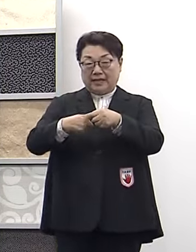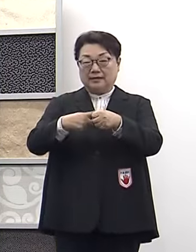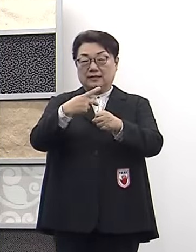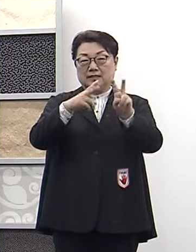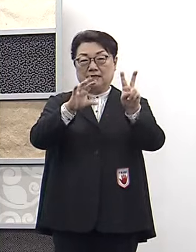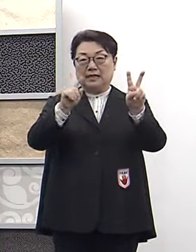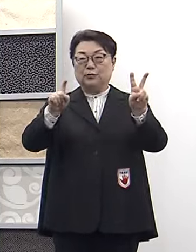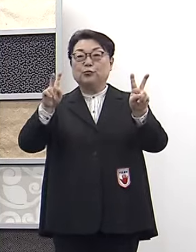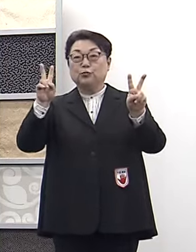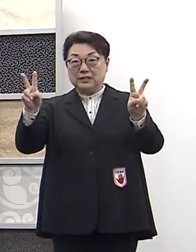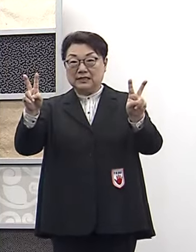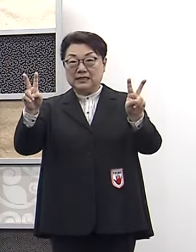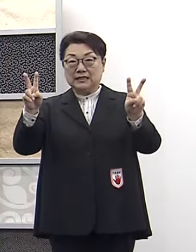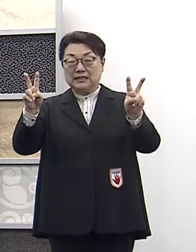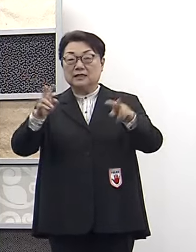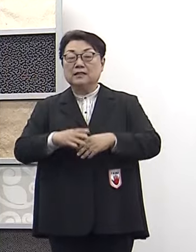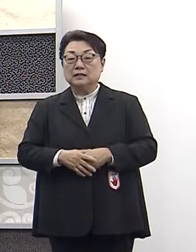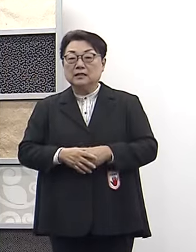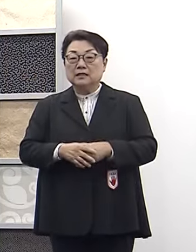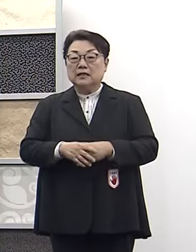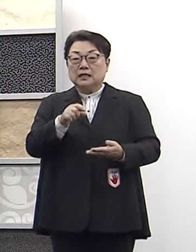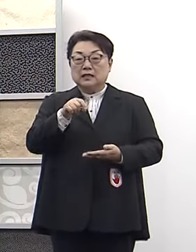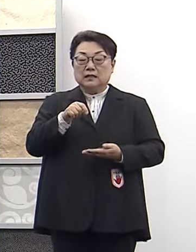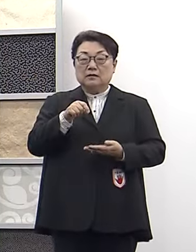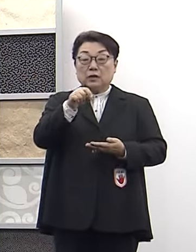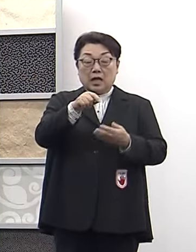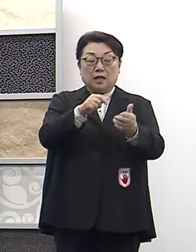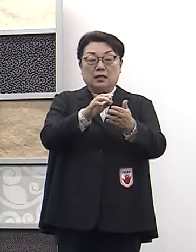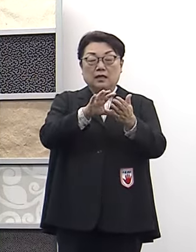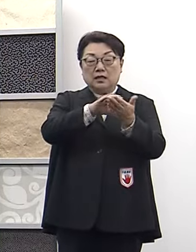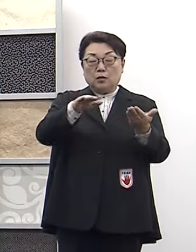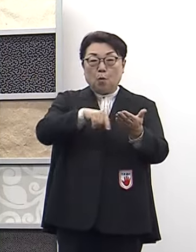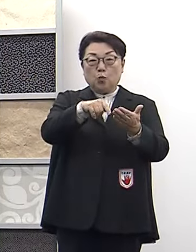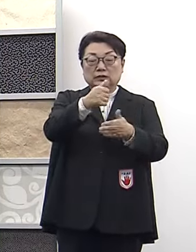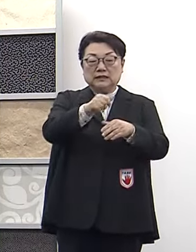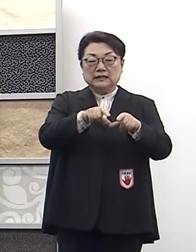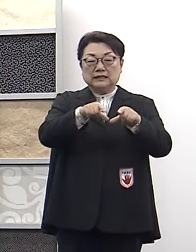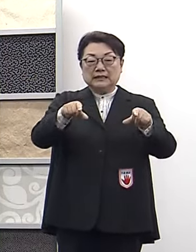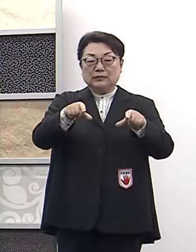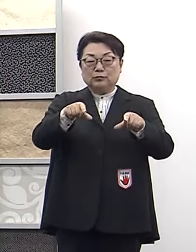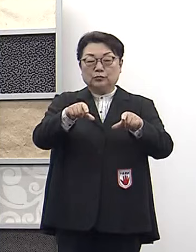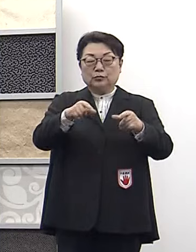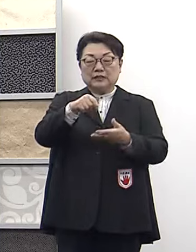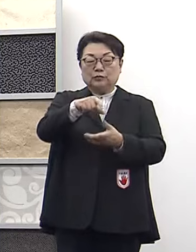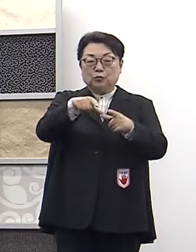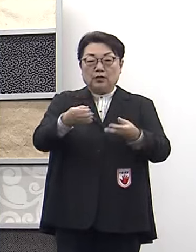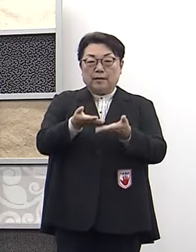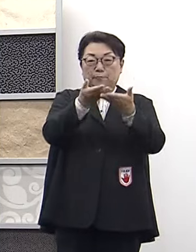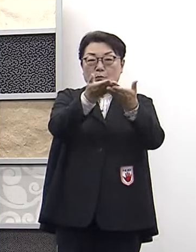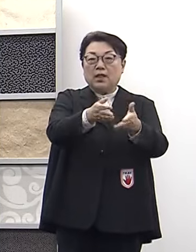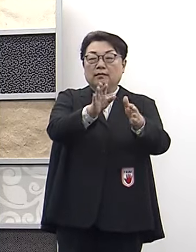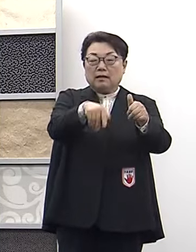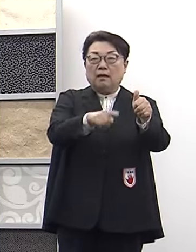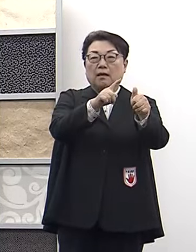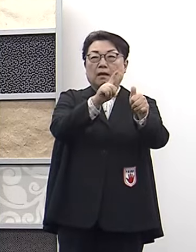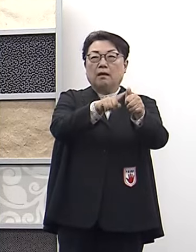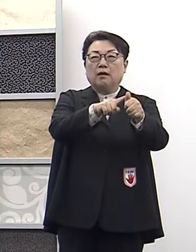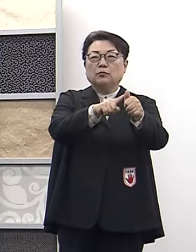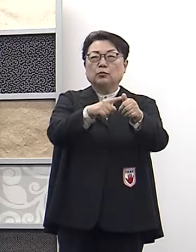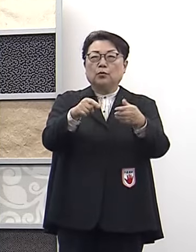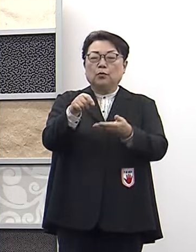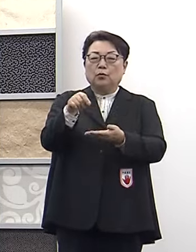受け取っていて、まあ、刑事告発されて、まあ、それも嫌疑不十分で不起訴となりましたが、横内知事は当時まあ、ギフト